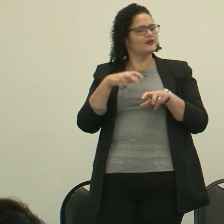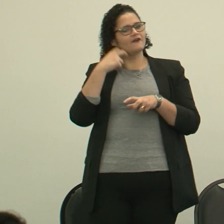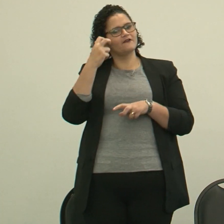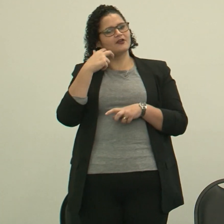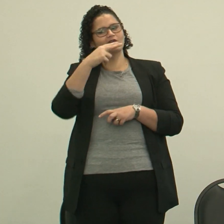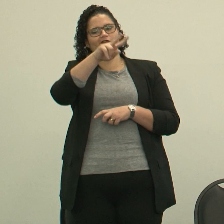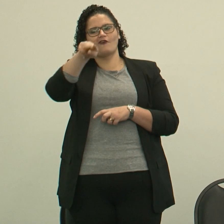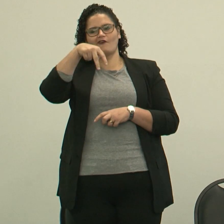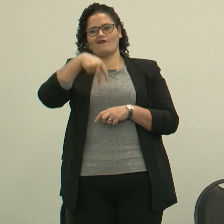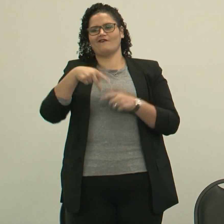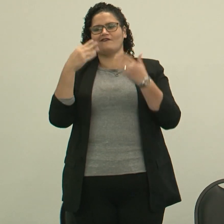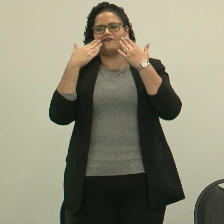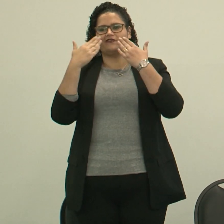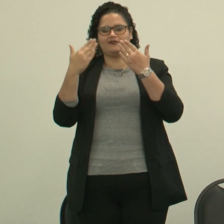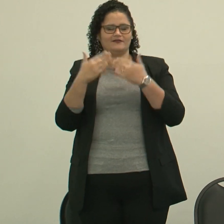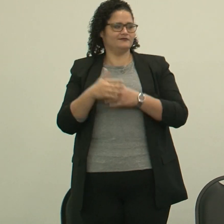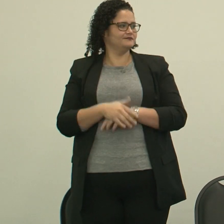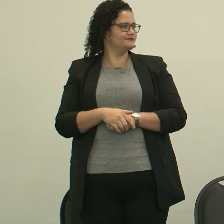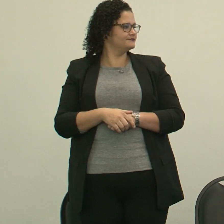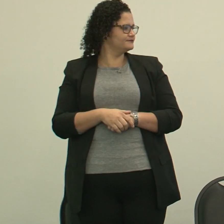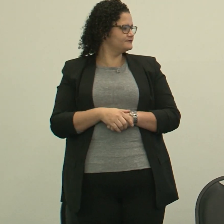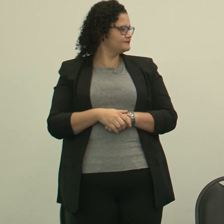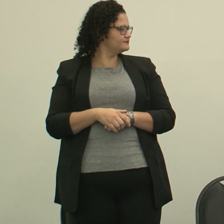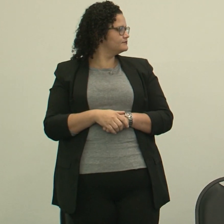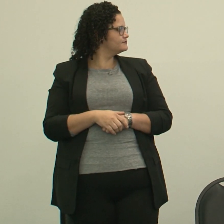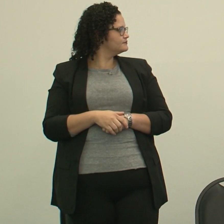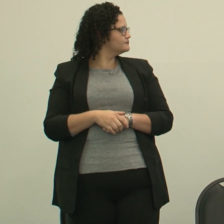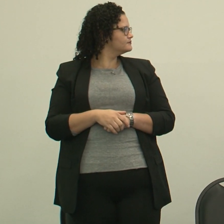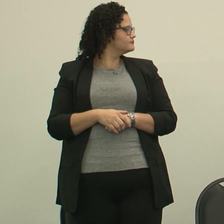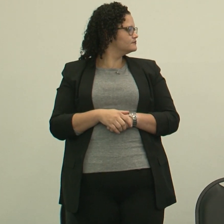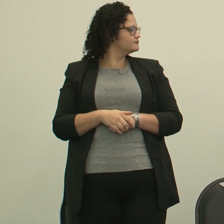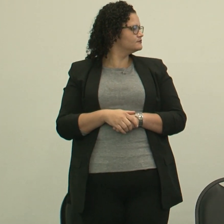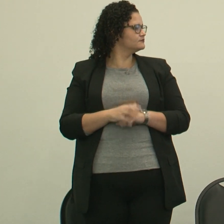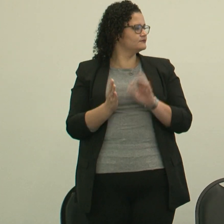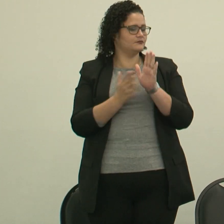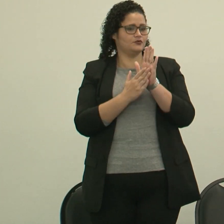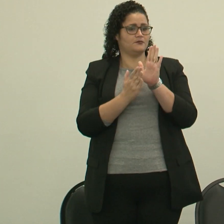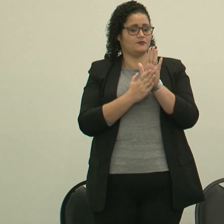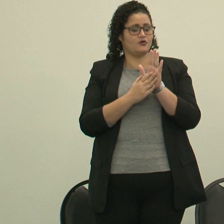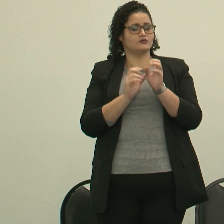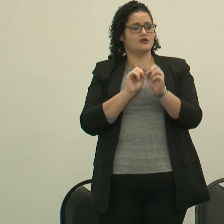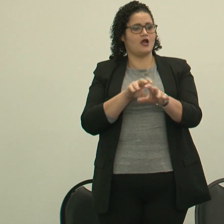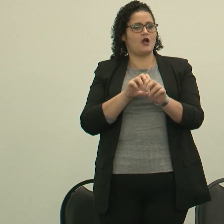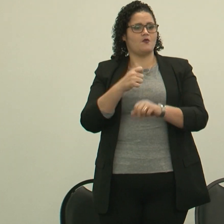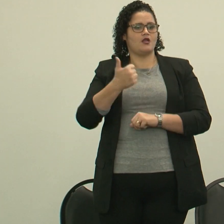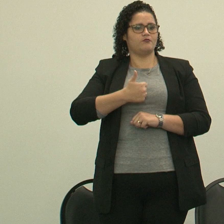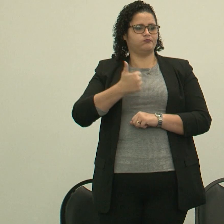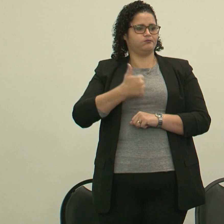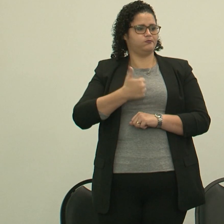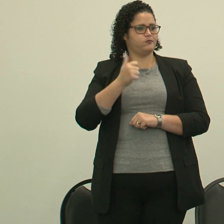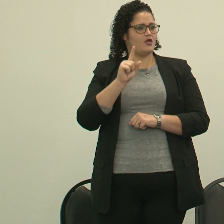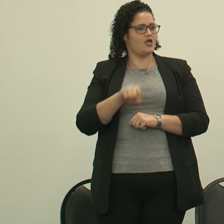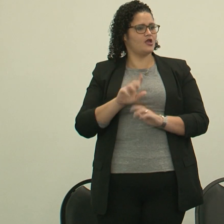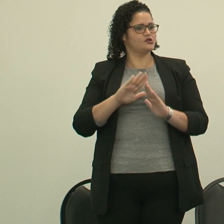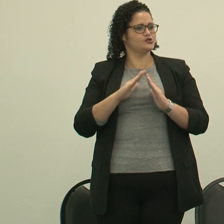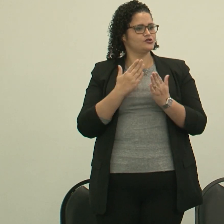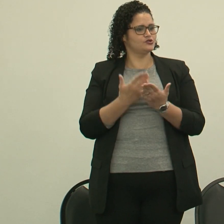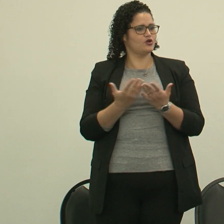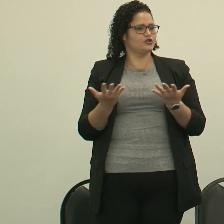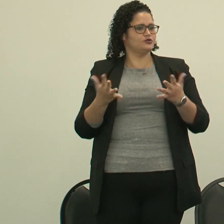vergonha de vir aqui na frente, não é? Então, para facilitar para vocês. A proposta de aula 1 era para uma